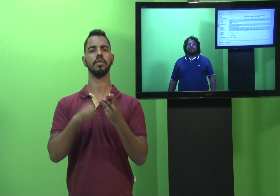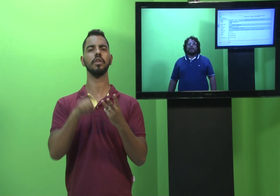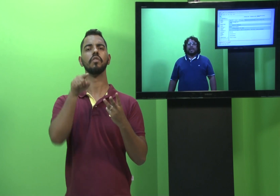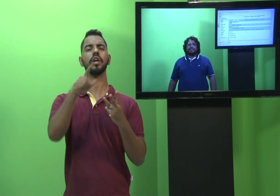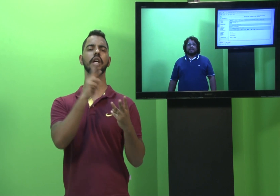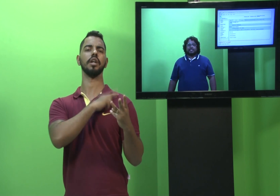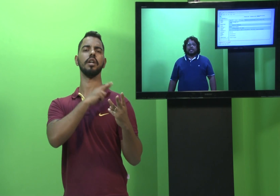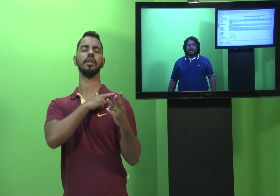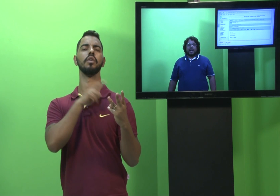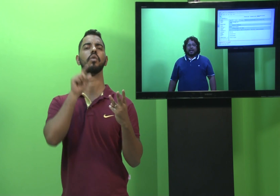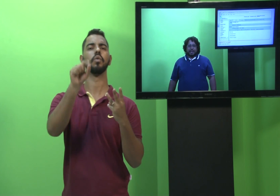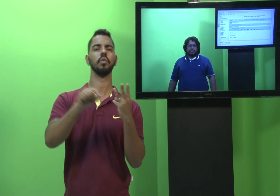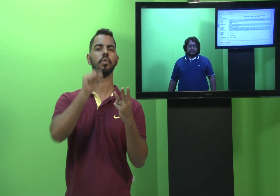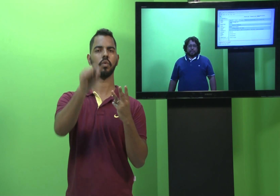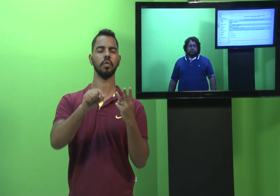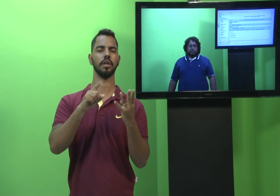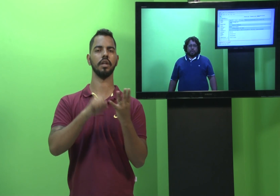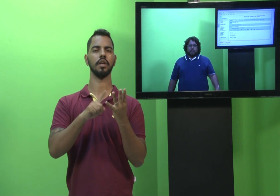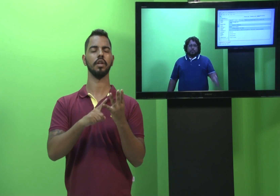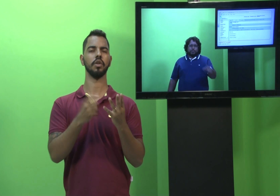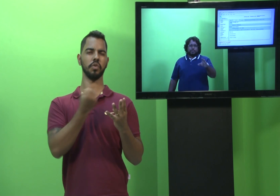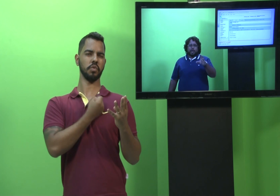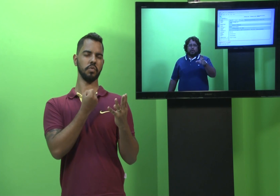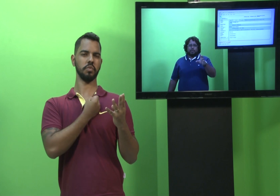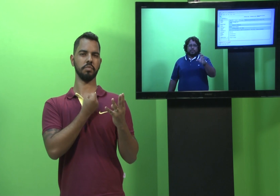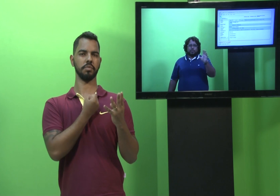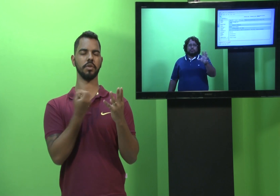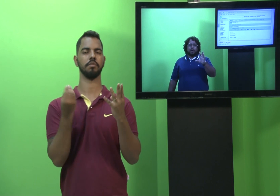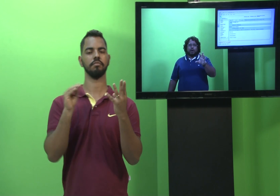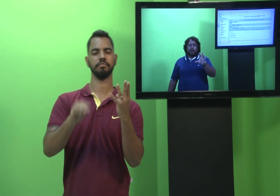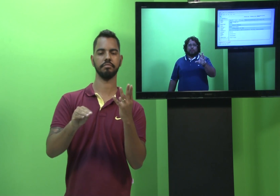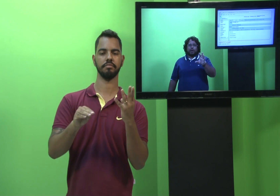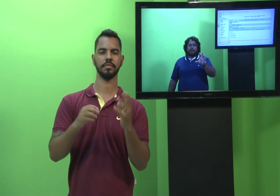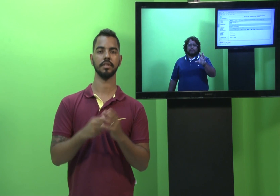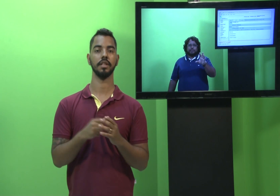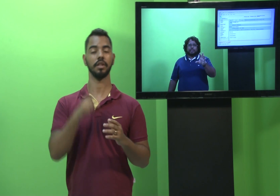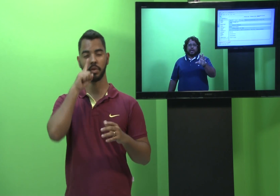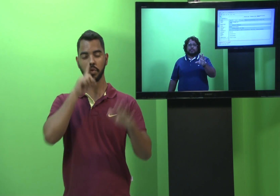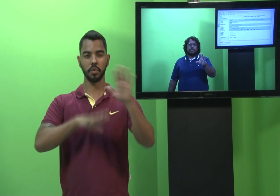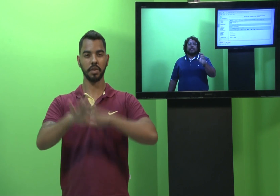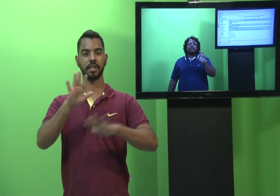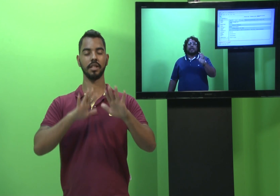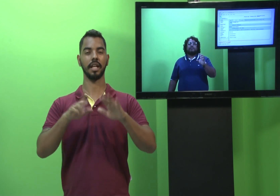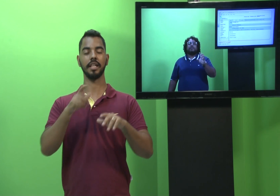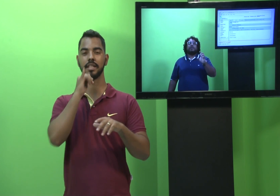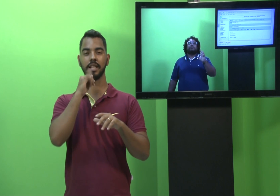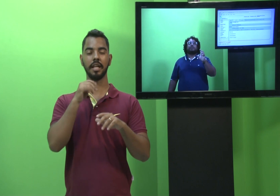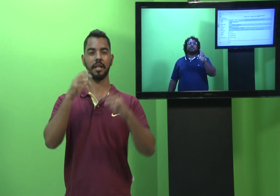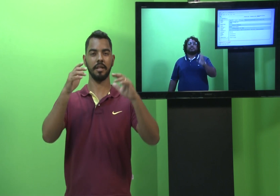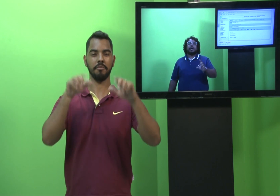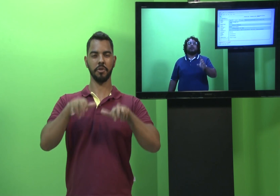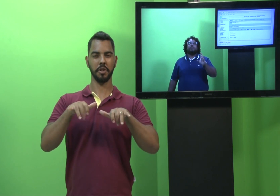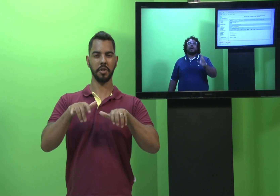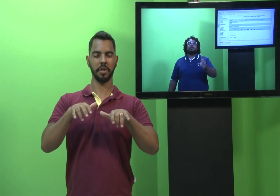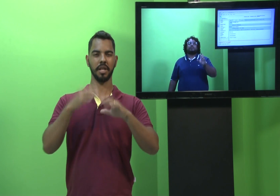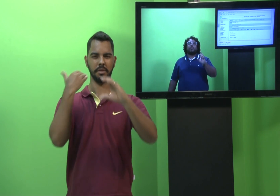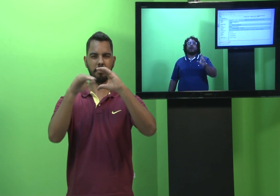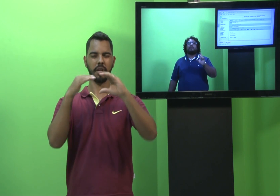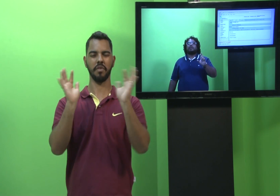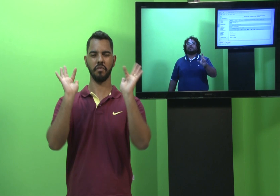não exagerar na assinatura, pois, segundo a etiqueta, deve utilizar no máximo 4